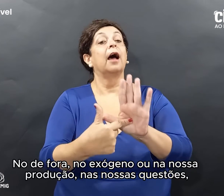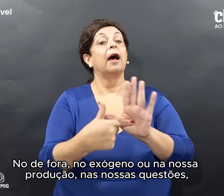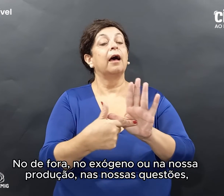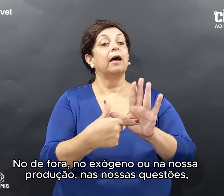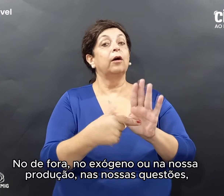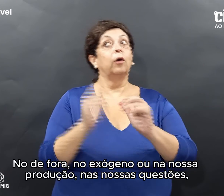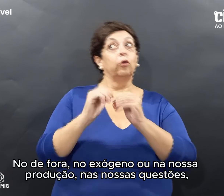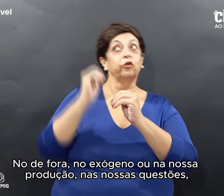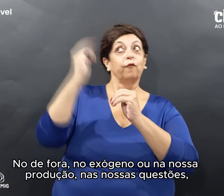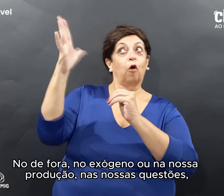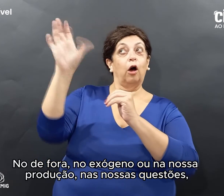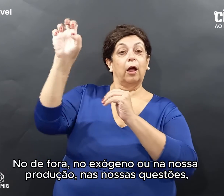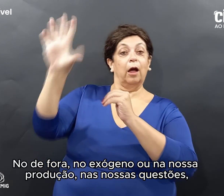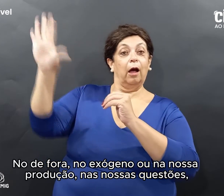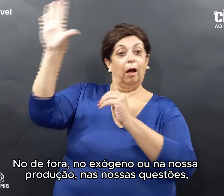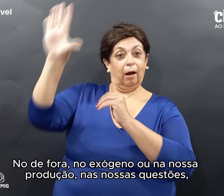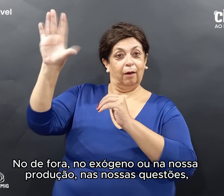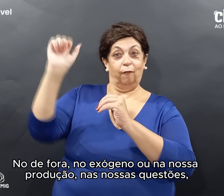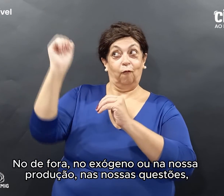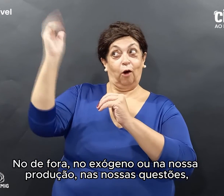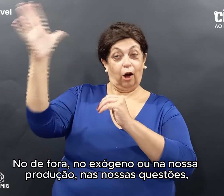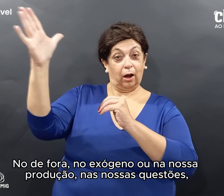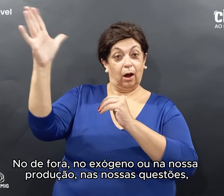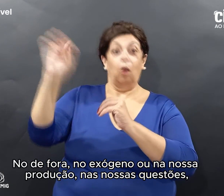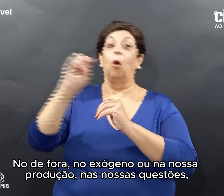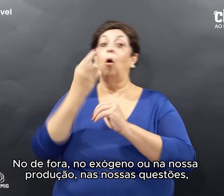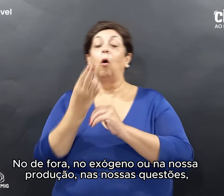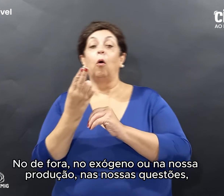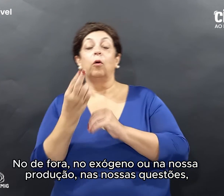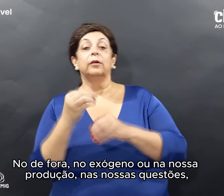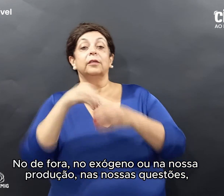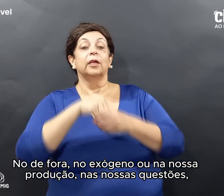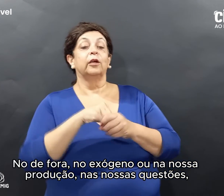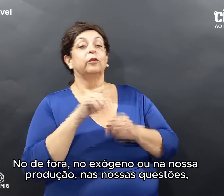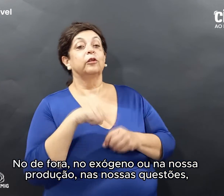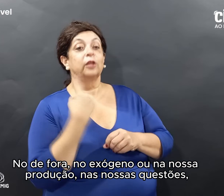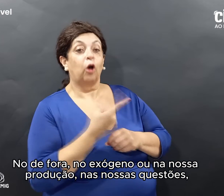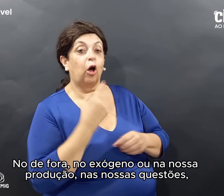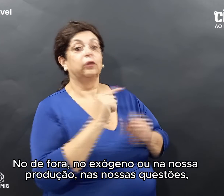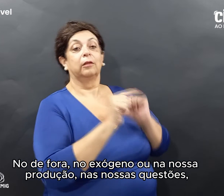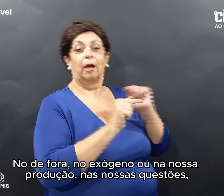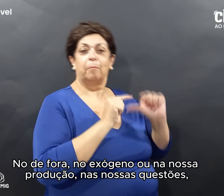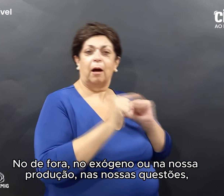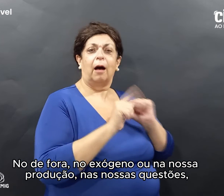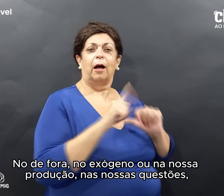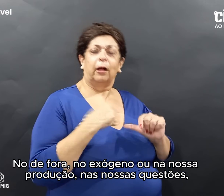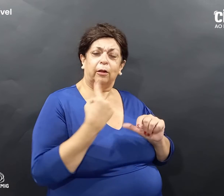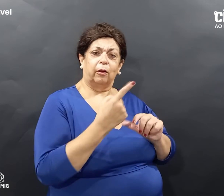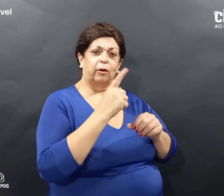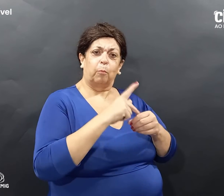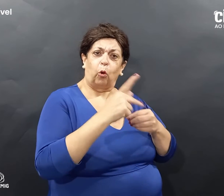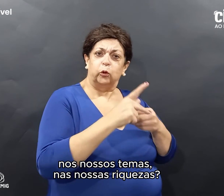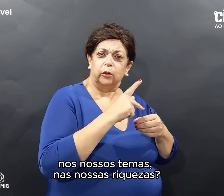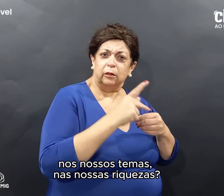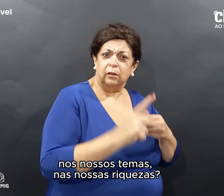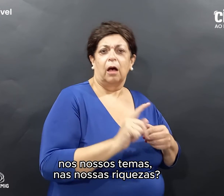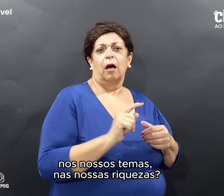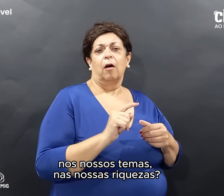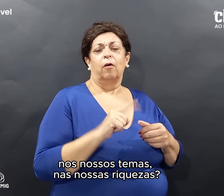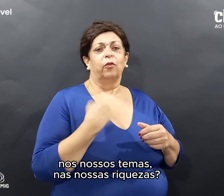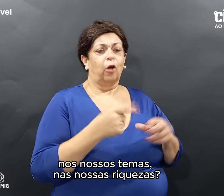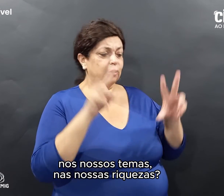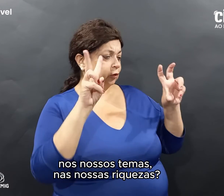No de fora, no exógeno, ou na nossa produção, nas nossas questões, nos